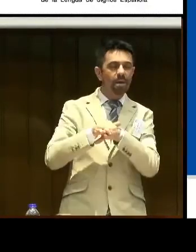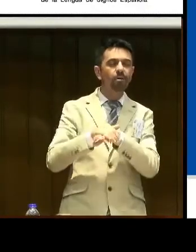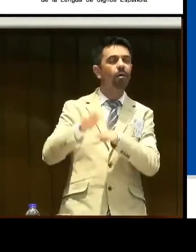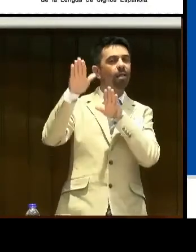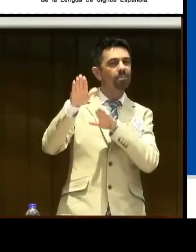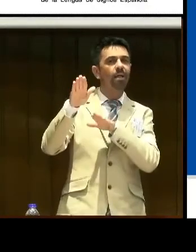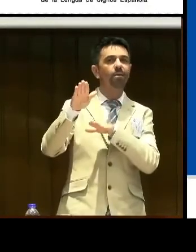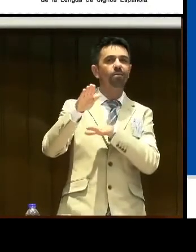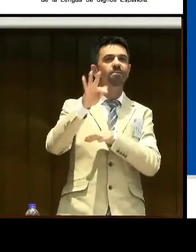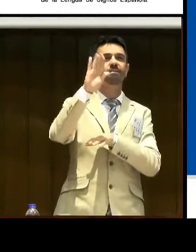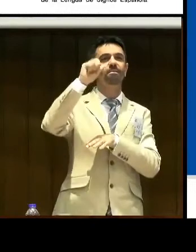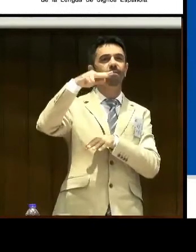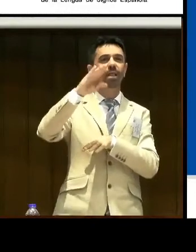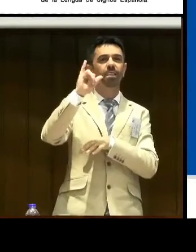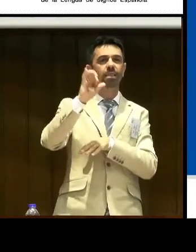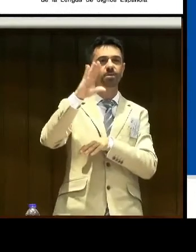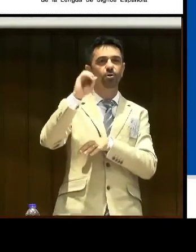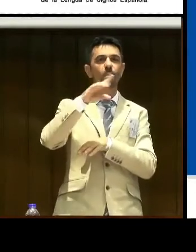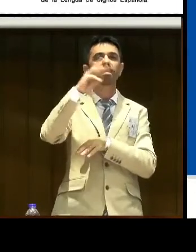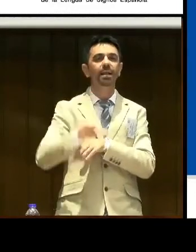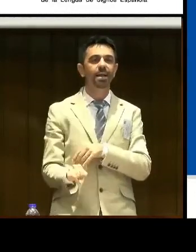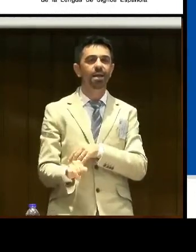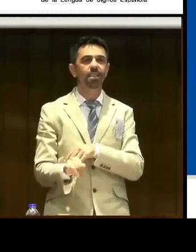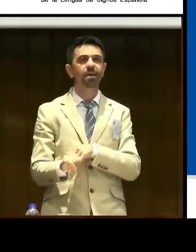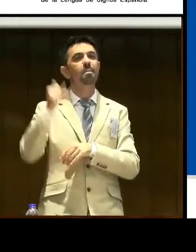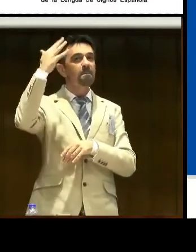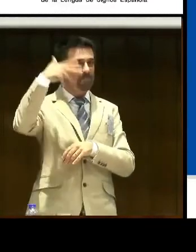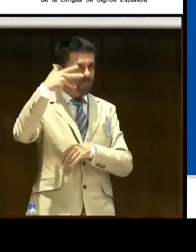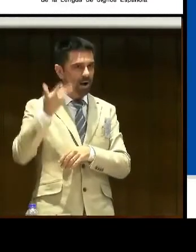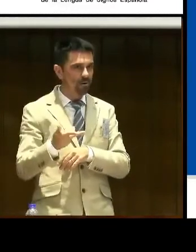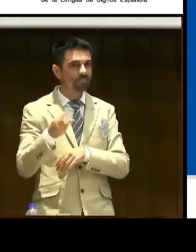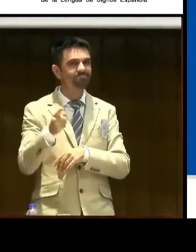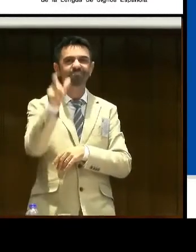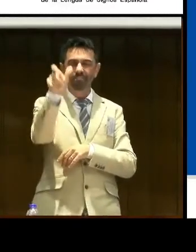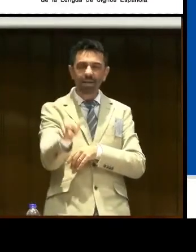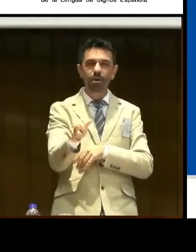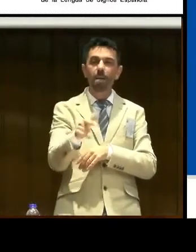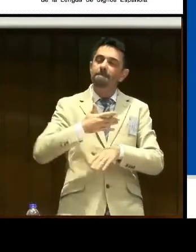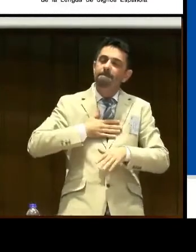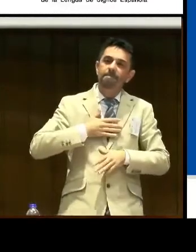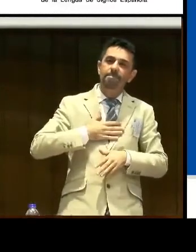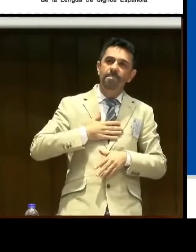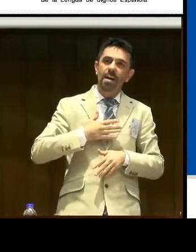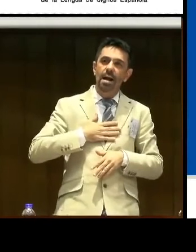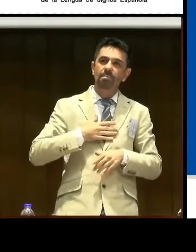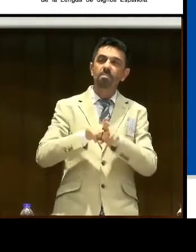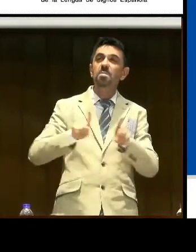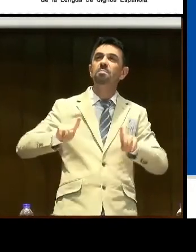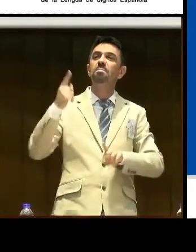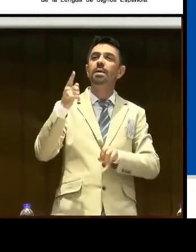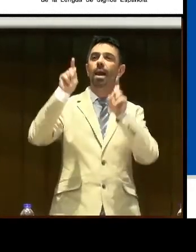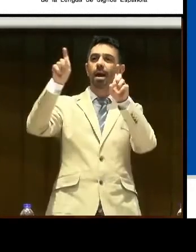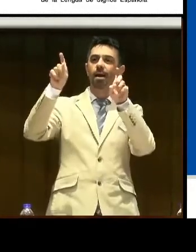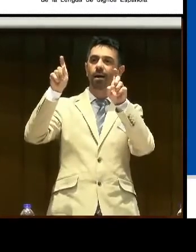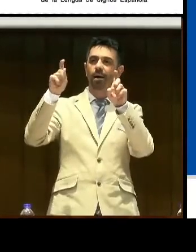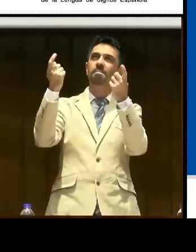Francisco Martínez. Este último ha sido, si es que algún día puede dejar de serlo,